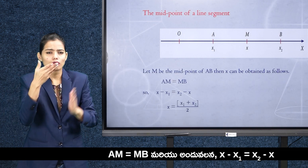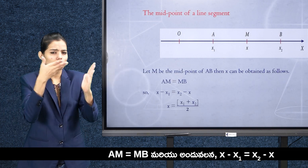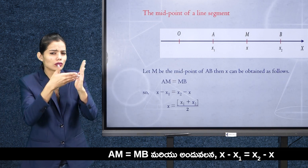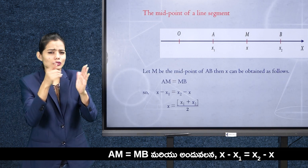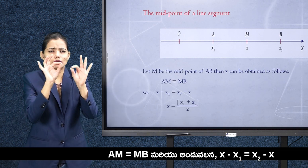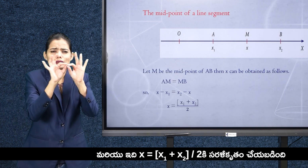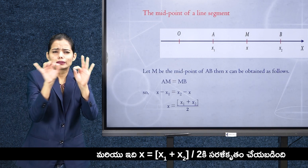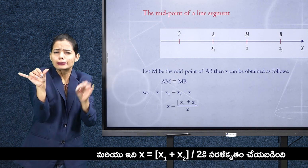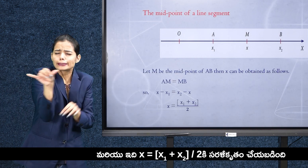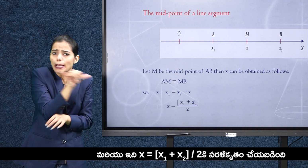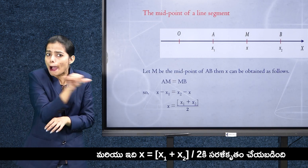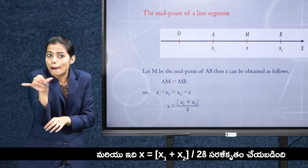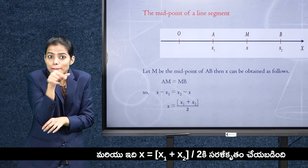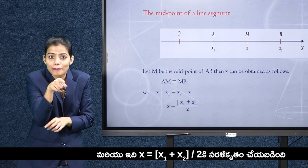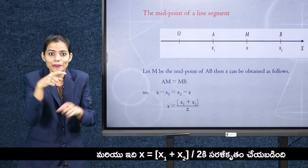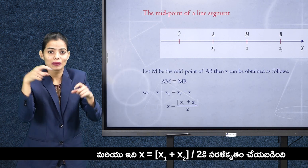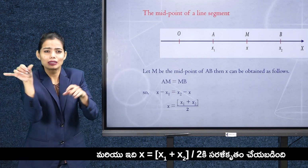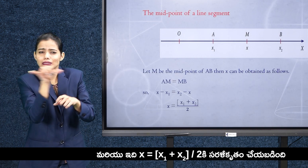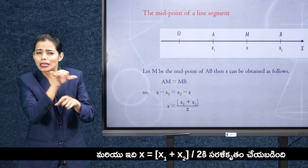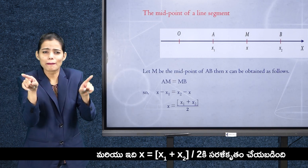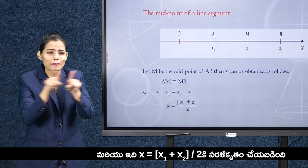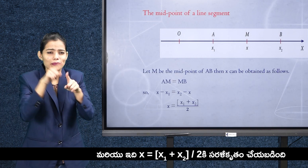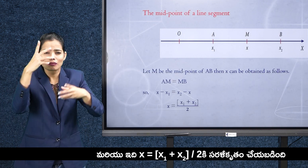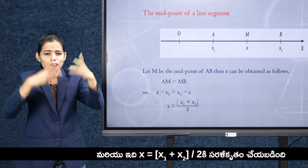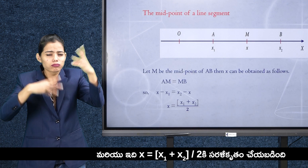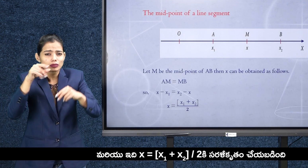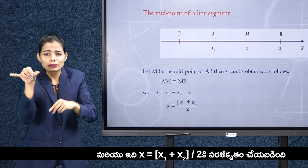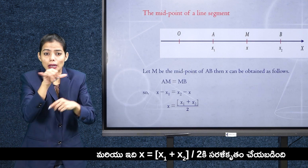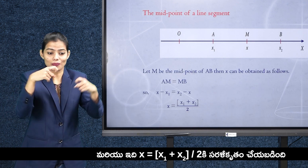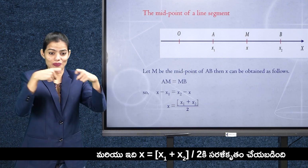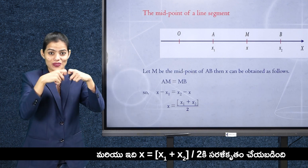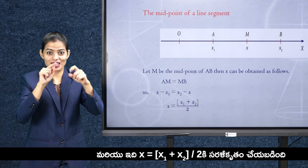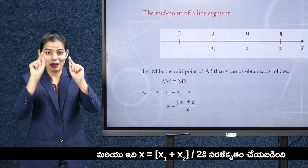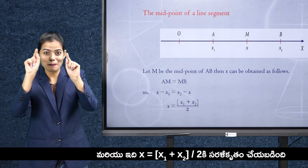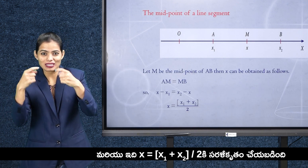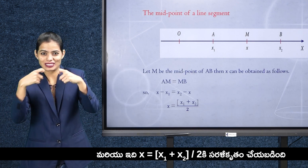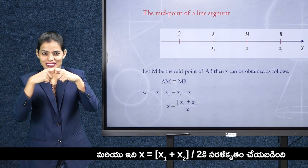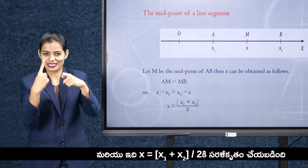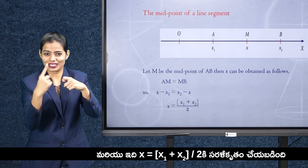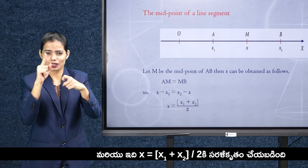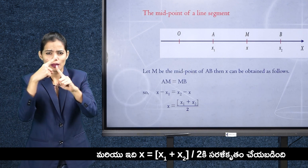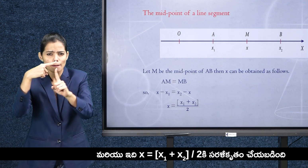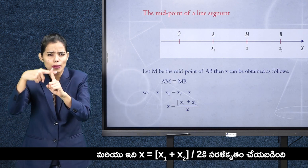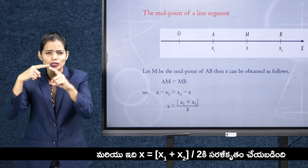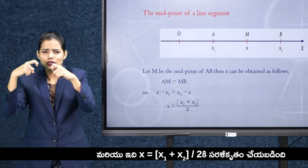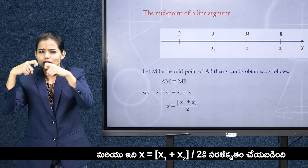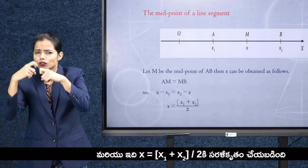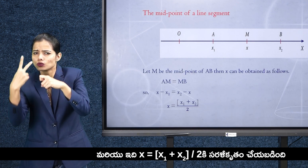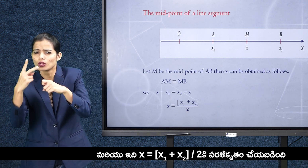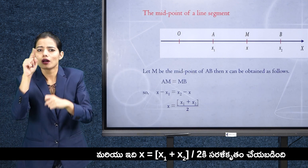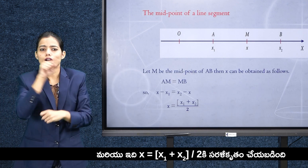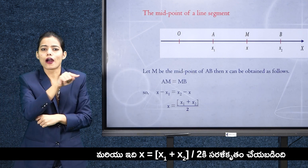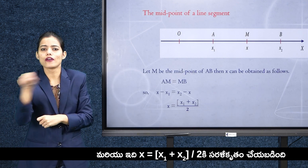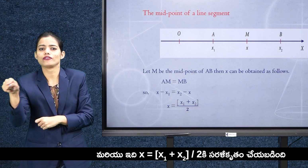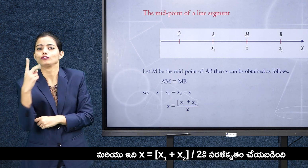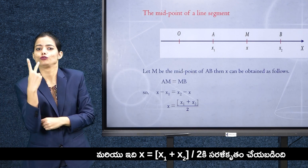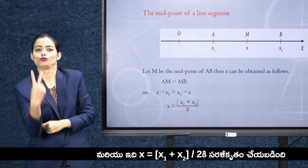x. మరియు ఇది x x1 ప్లస్ x2/2కి సరళీకృతం